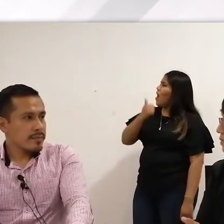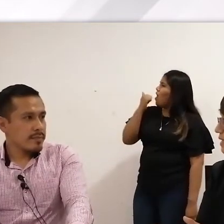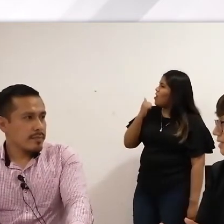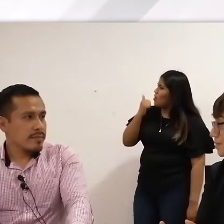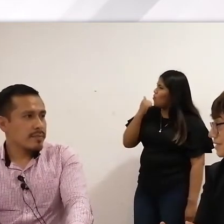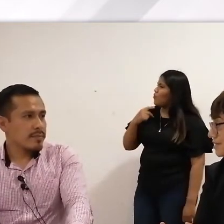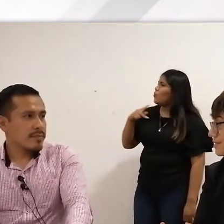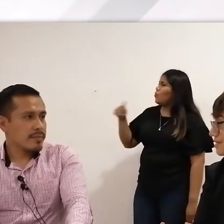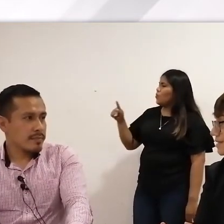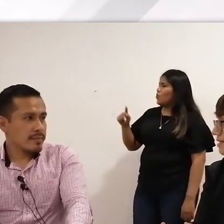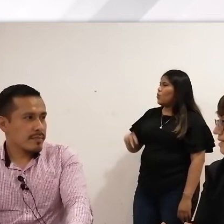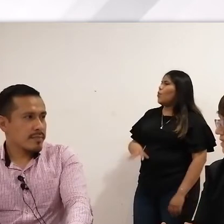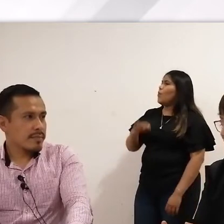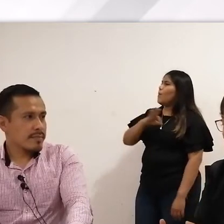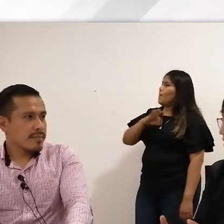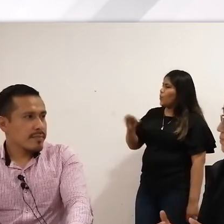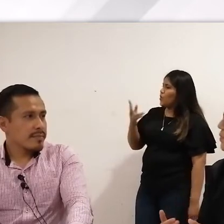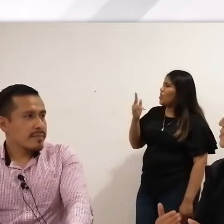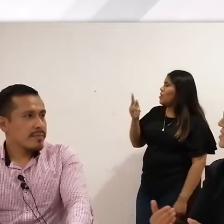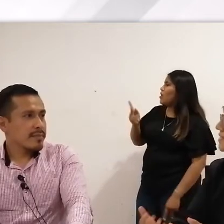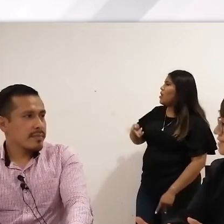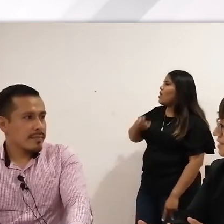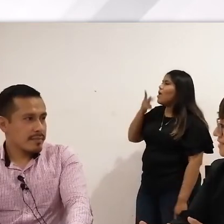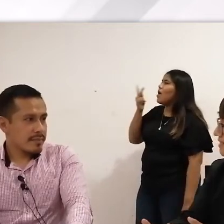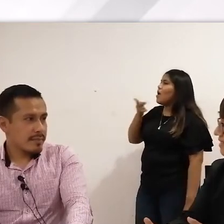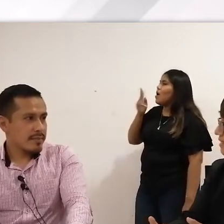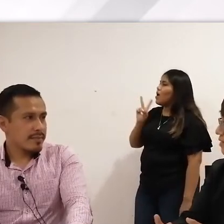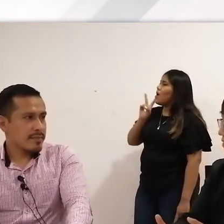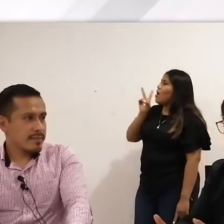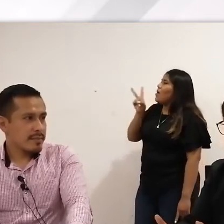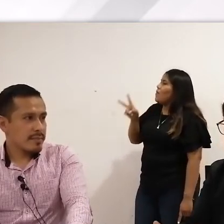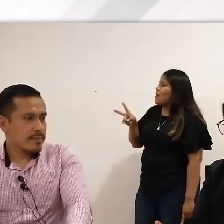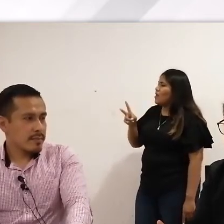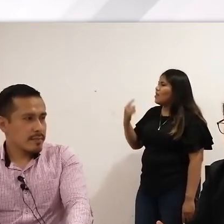la posibilidad de hablar, ¿qué procede?